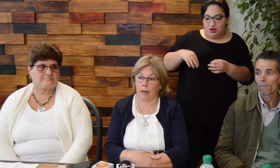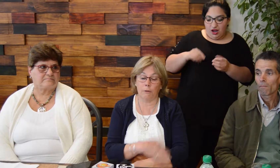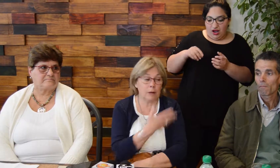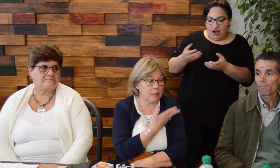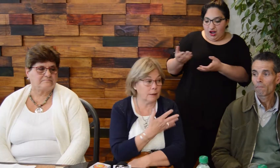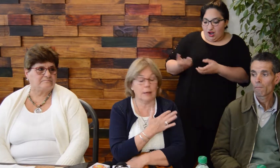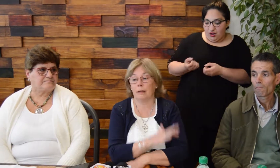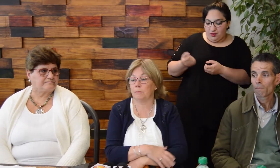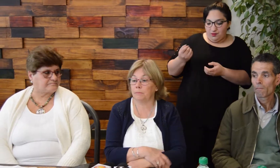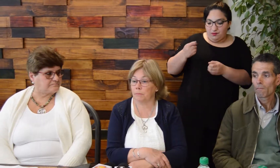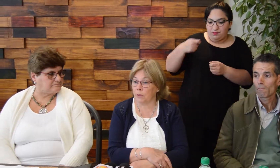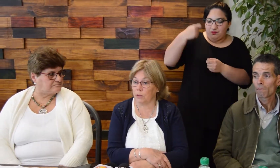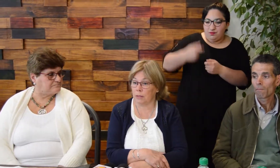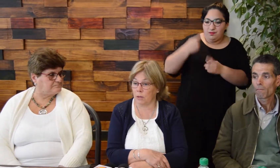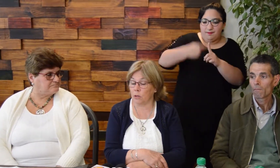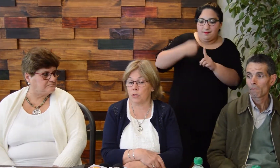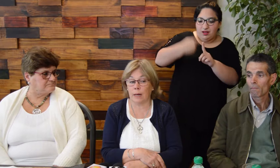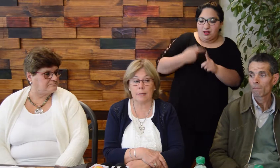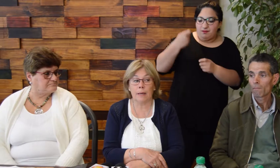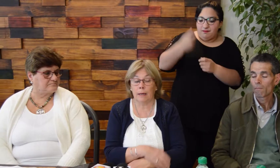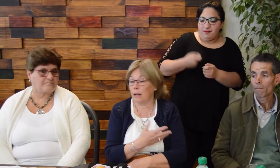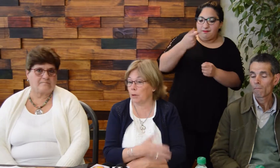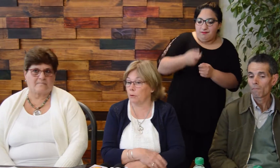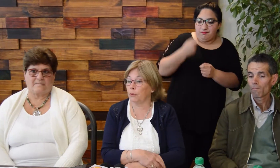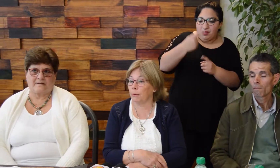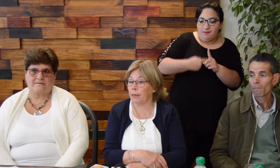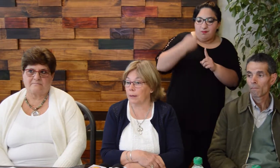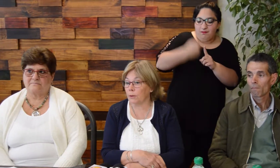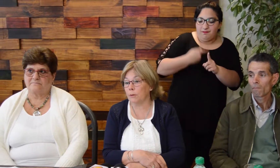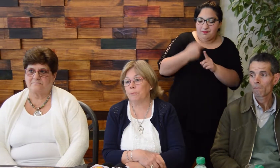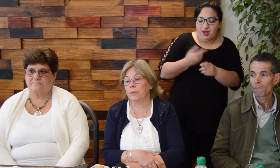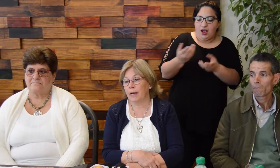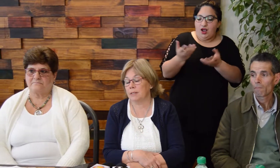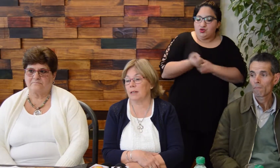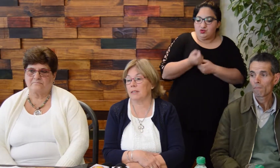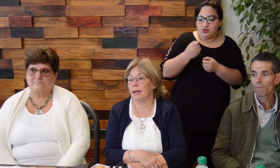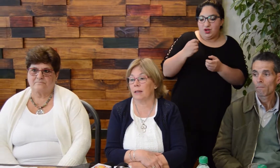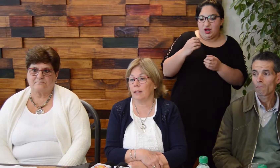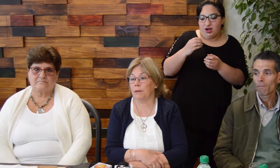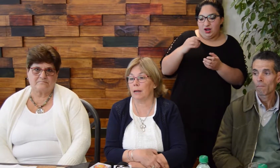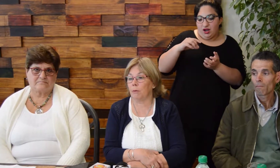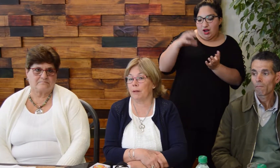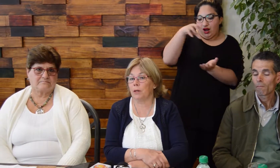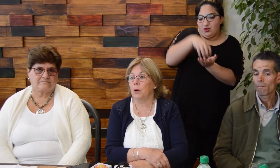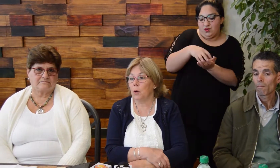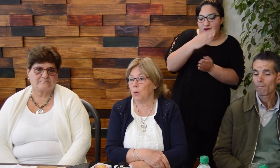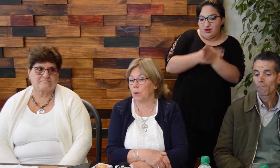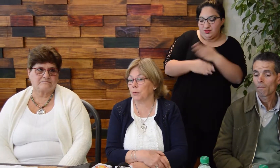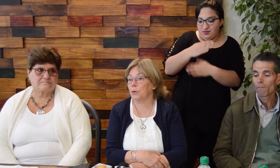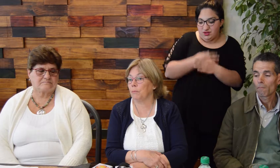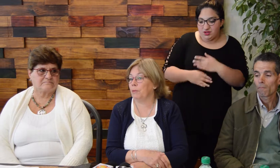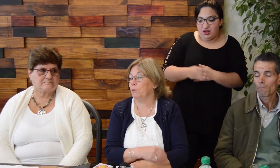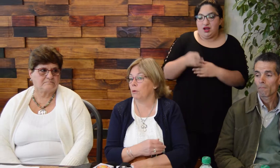Tenemos la oferta del señor González, el micrófono abierto, así que si alguien quiere venir a compartir